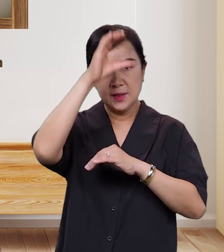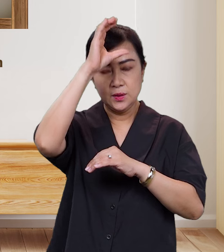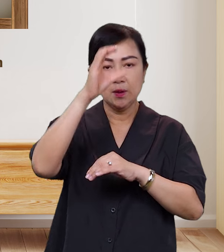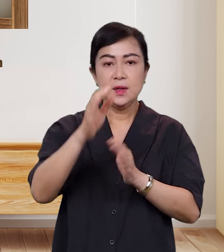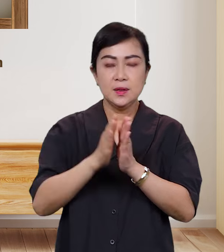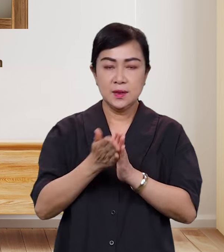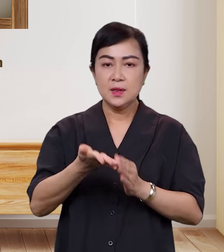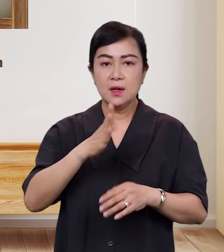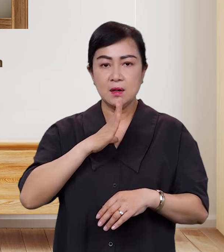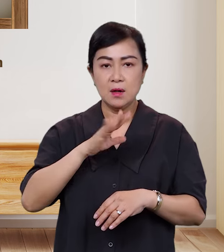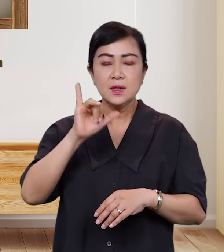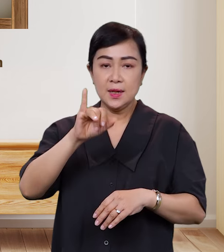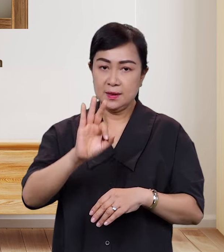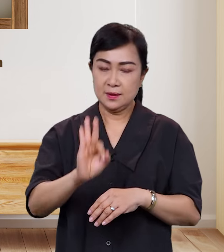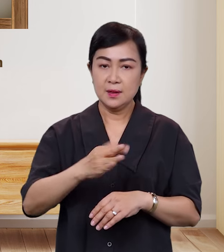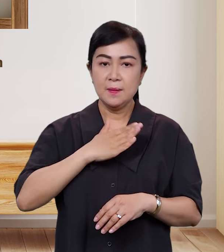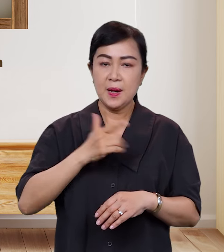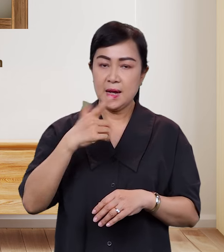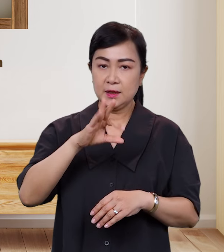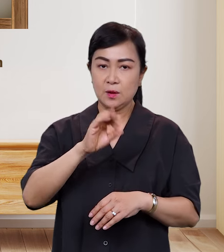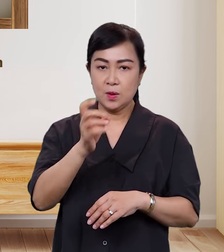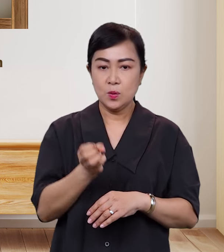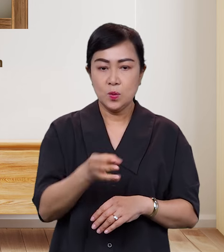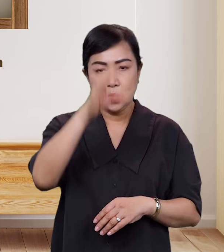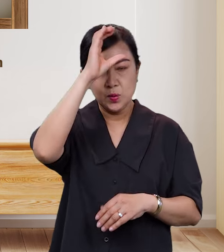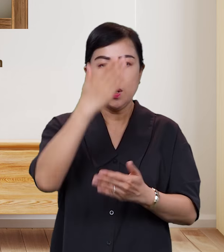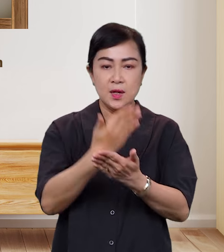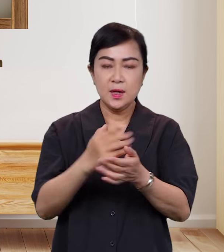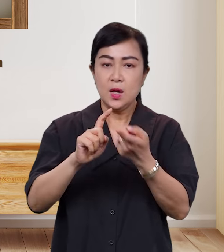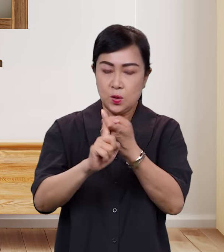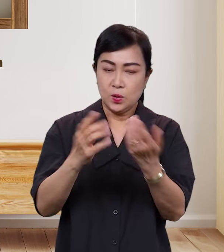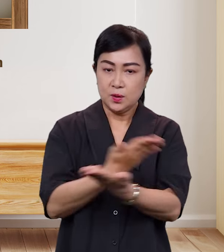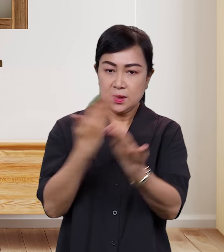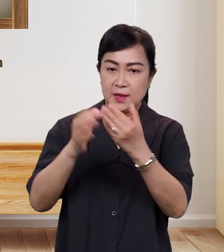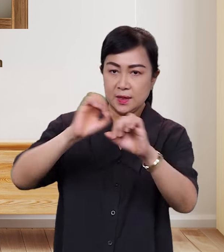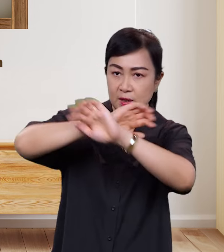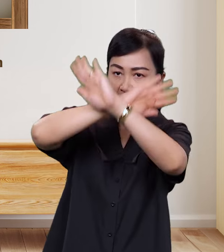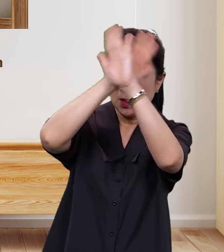Lạy Chúa, xin cho con luôn ý thức mình là tông đồ của Chúa để luôn trở